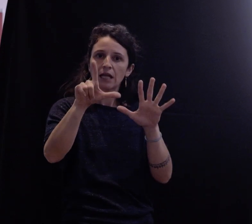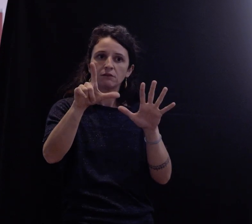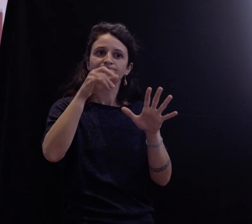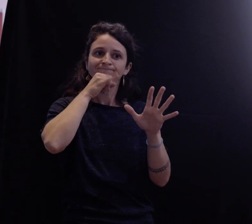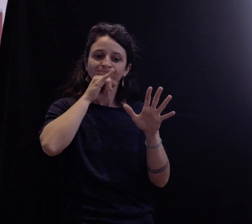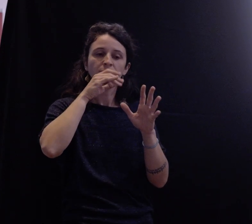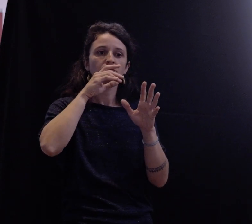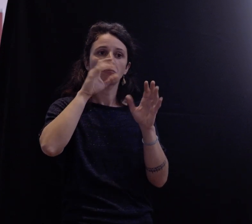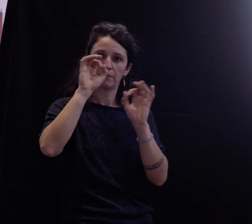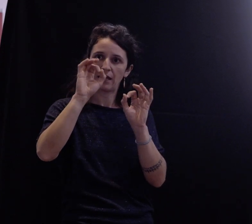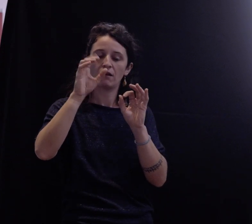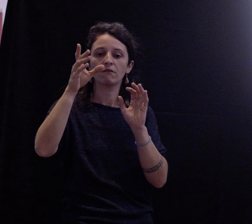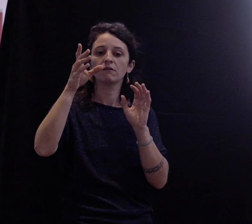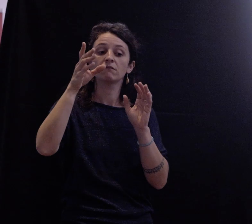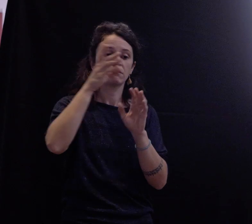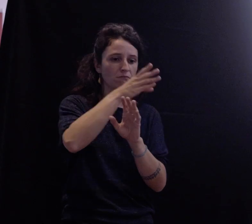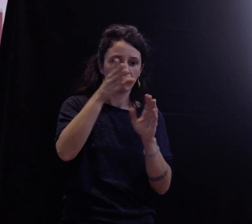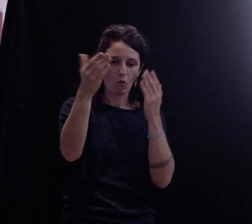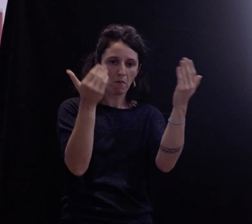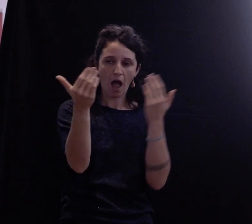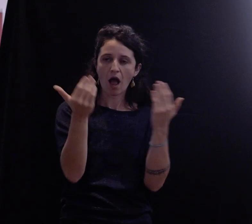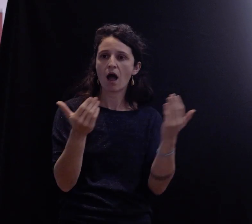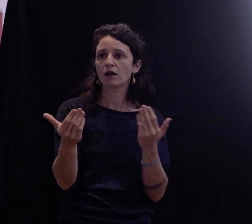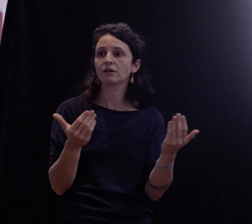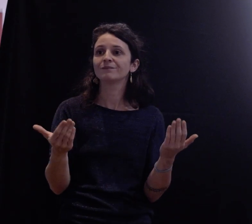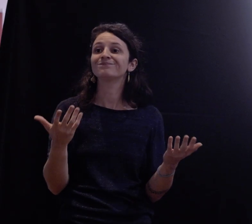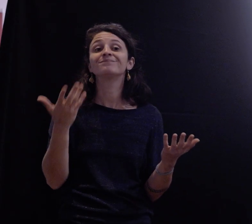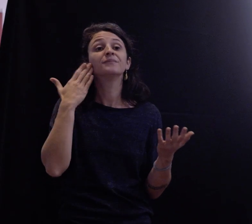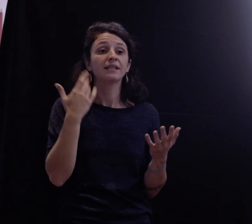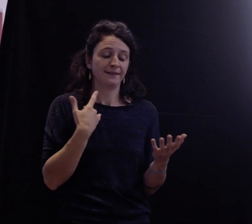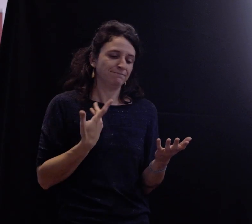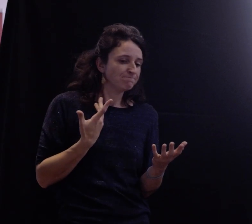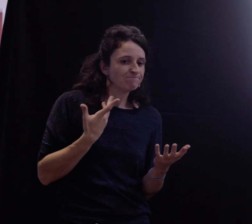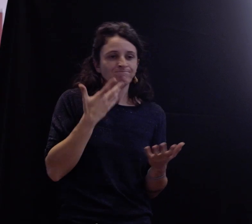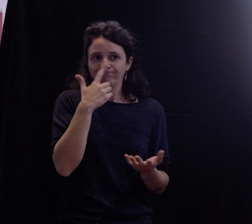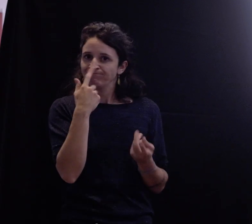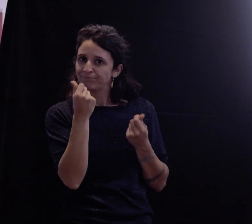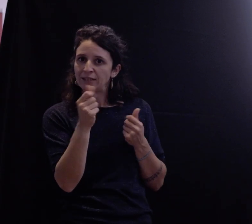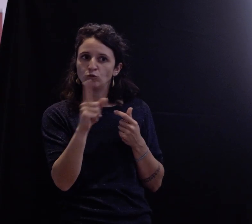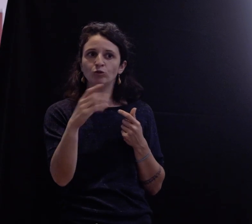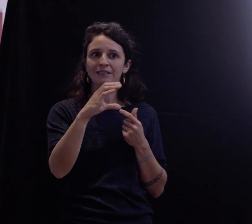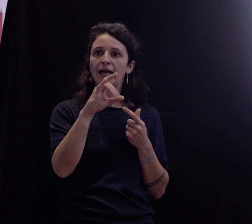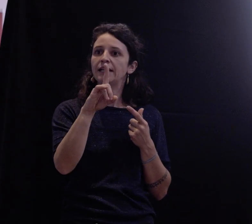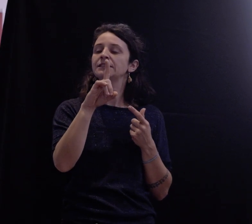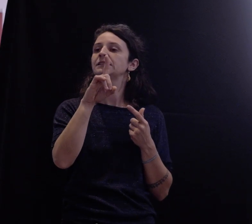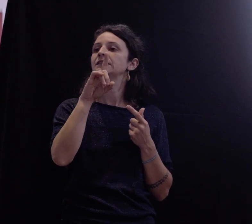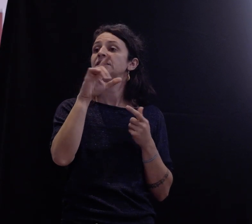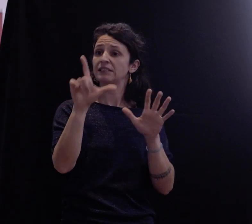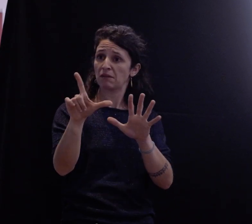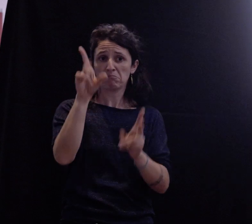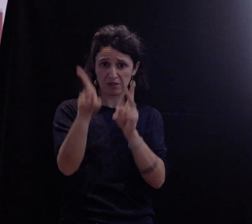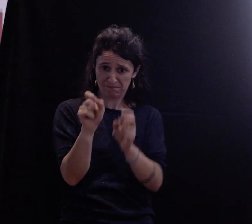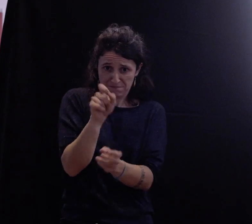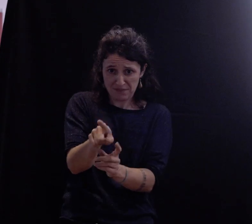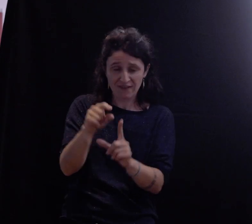pas. Et ça va parfois permettre de conclure quand on a un doute, c'est-à-dire on a trouvé une faute dans CHD7, mais on n'est pas sûr que ça entraîne